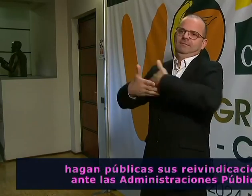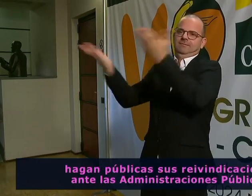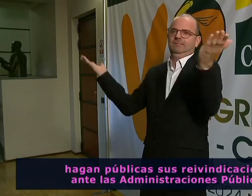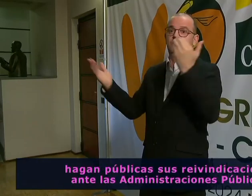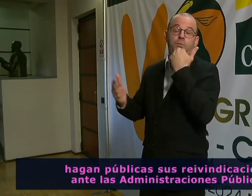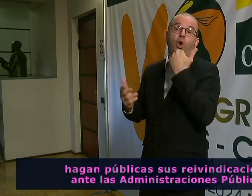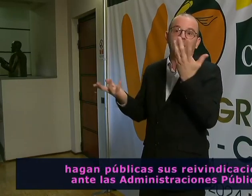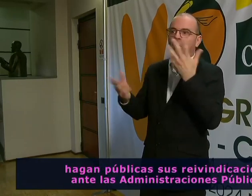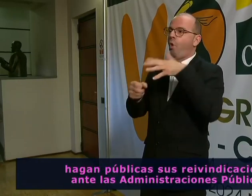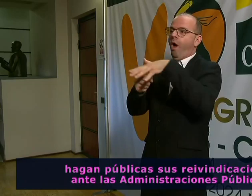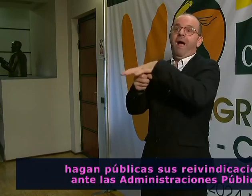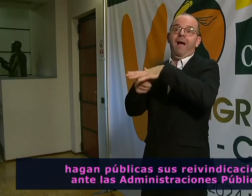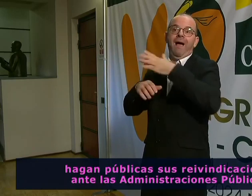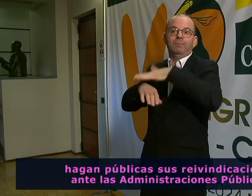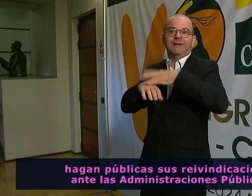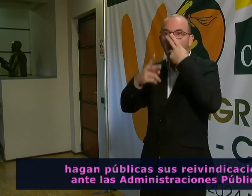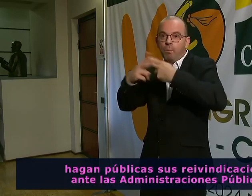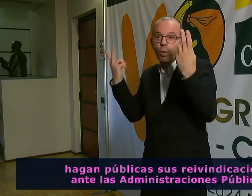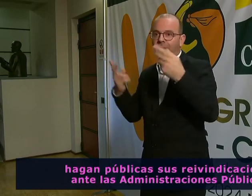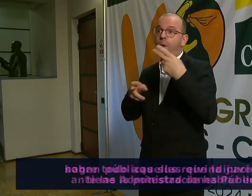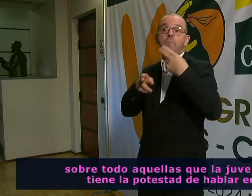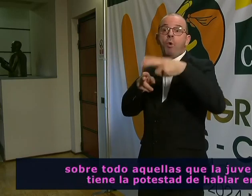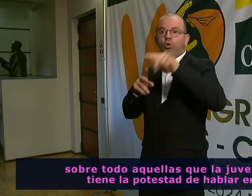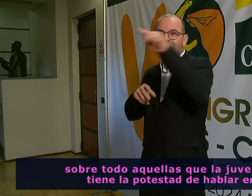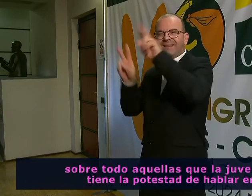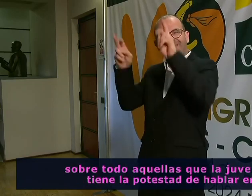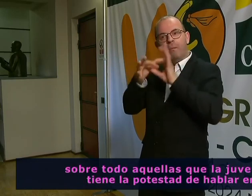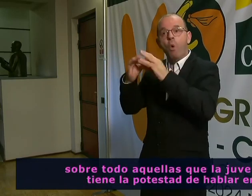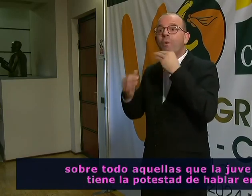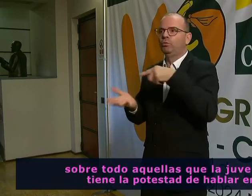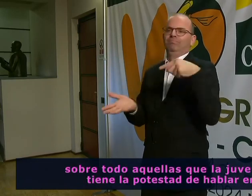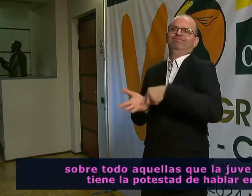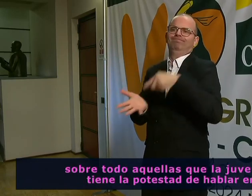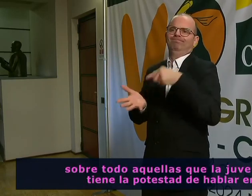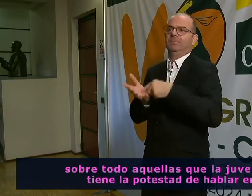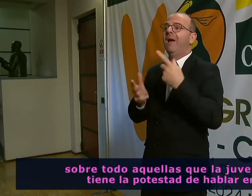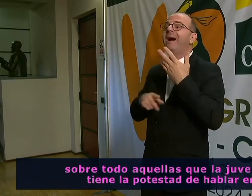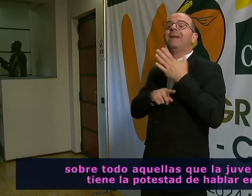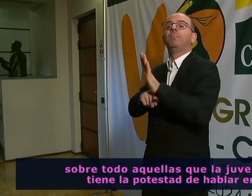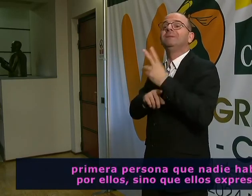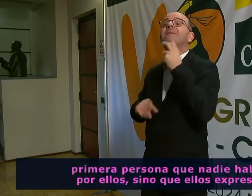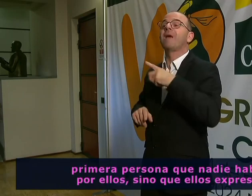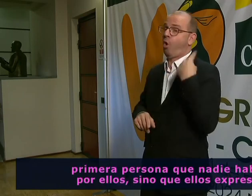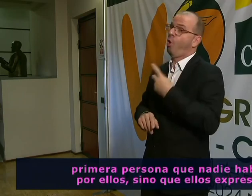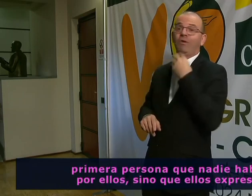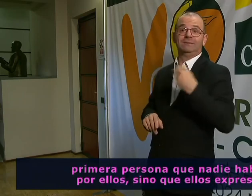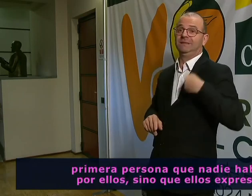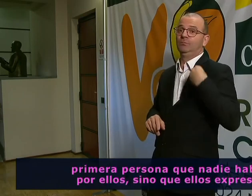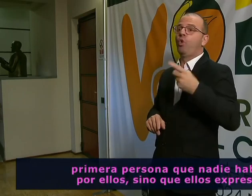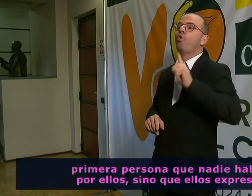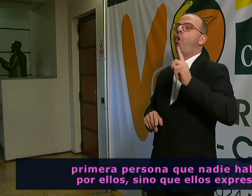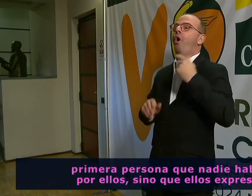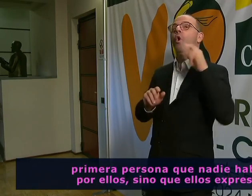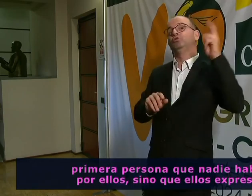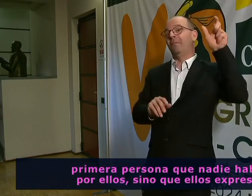reivindicaciones ante las administraciones públicas, sobre todo aquellas que la juventud tiene la potestad de hablar en primera persona, que